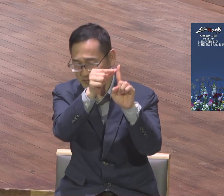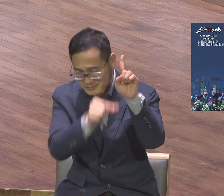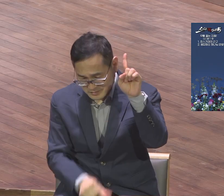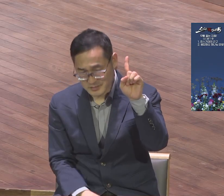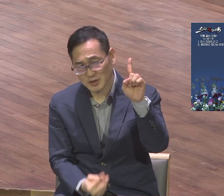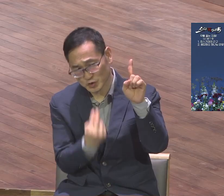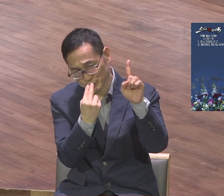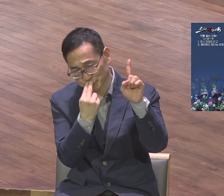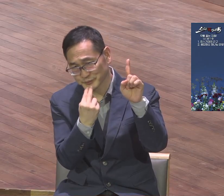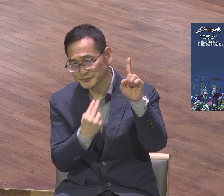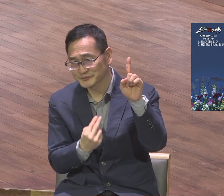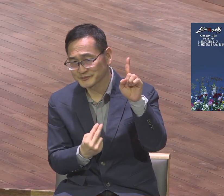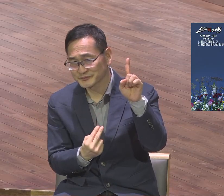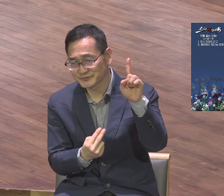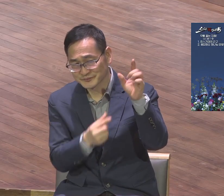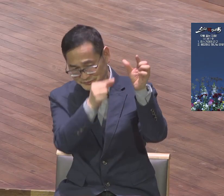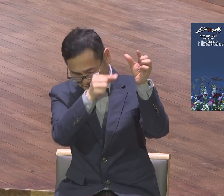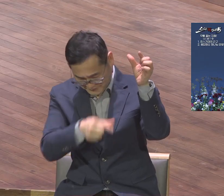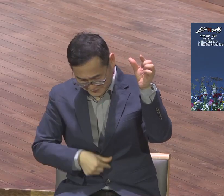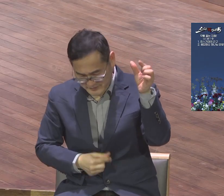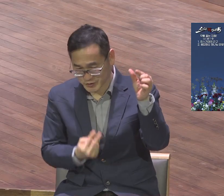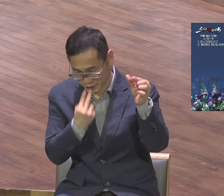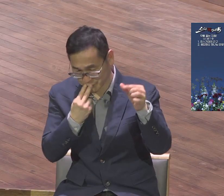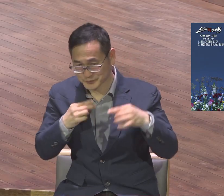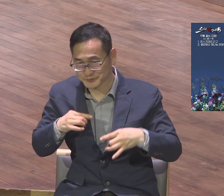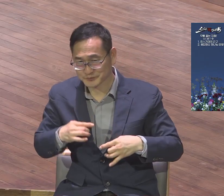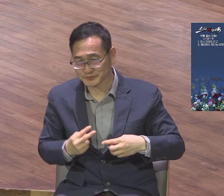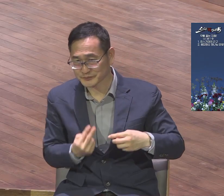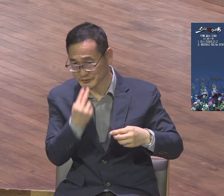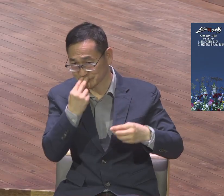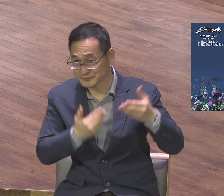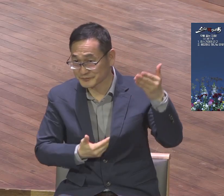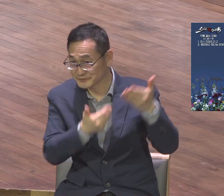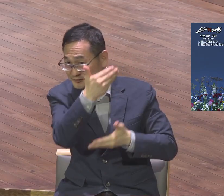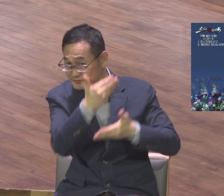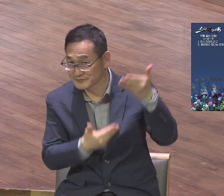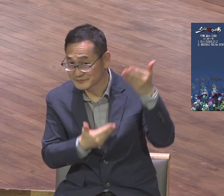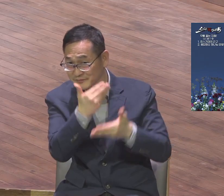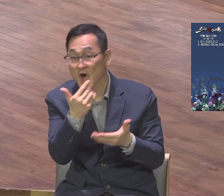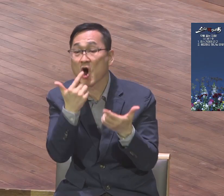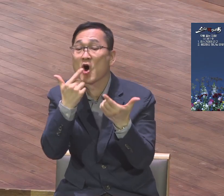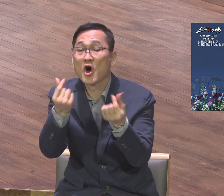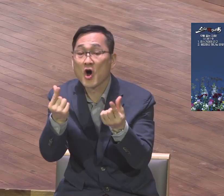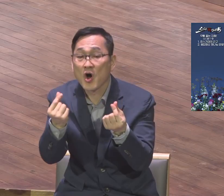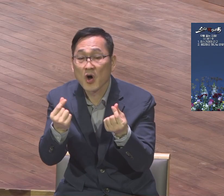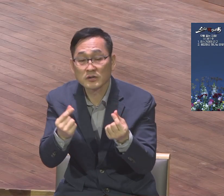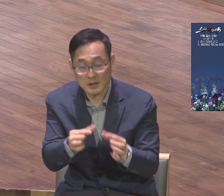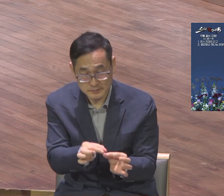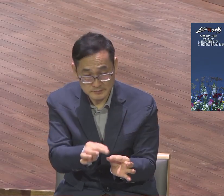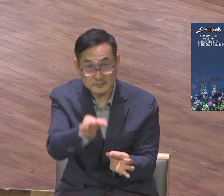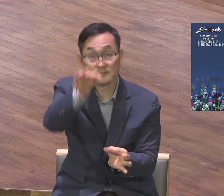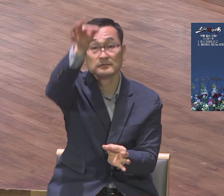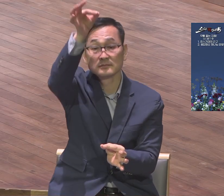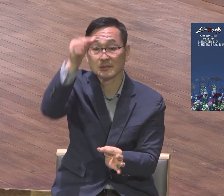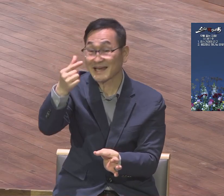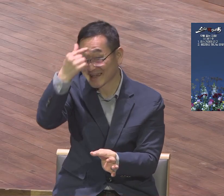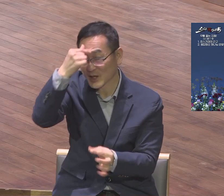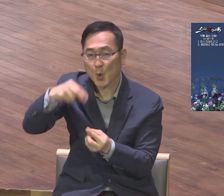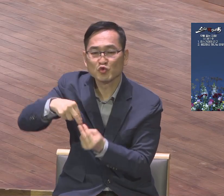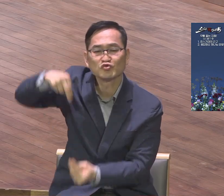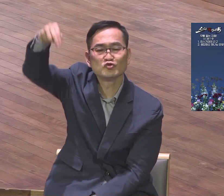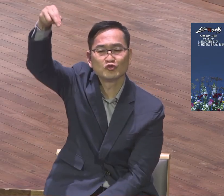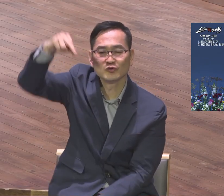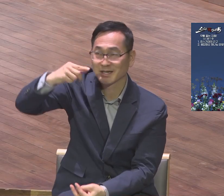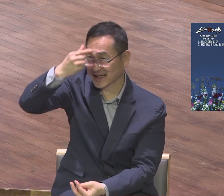이게요 우리의 삶이요 마치 기도가 그래. 기도가 우리에게 영적 산소예요. 산소. 응?